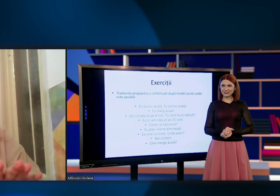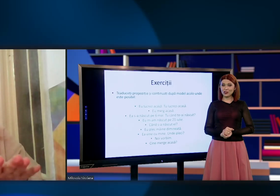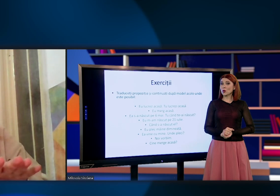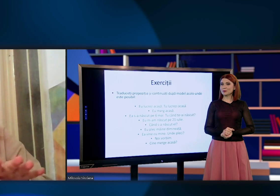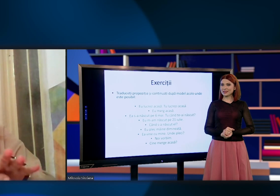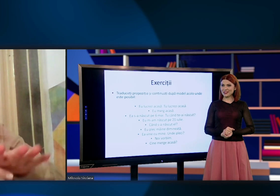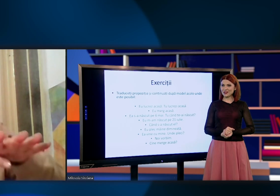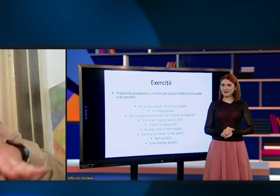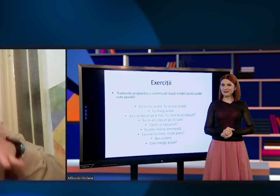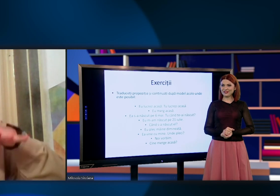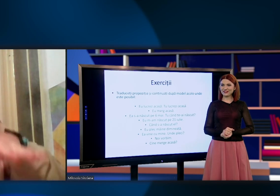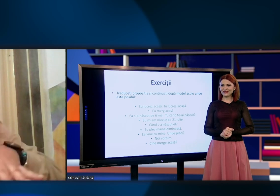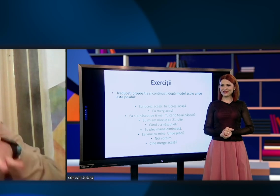19 19